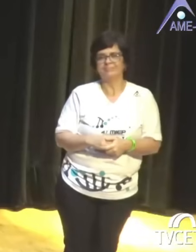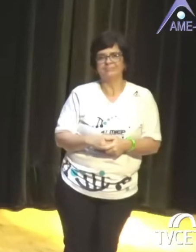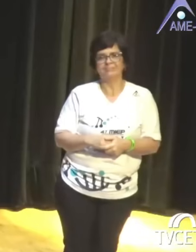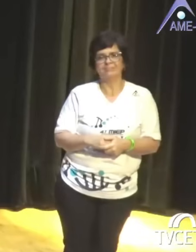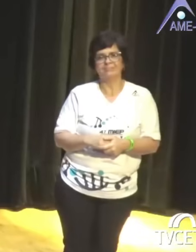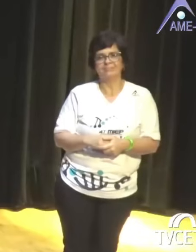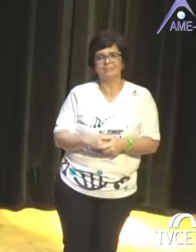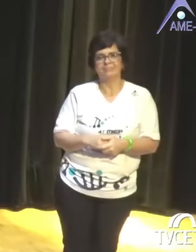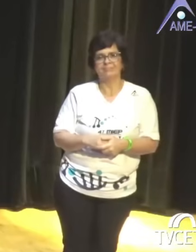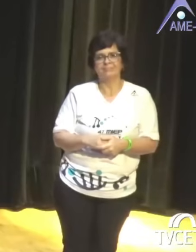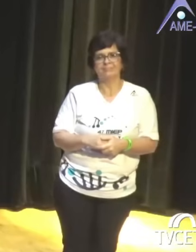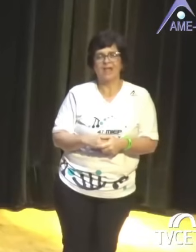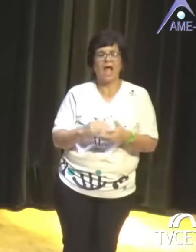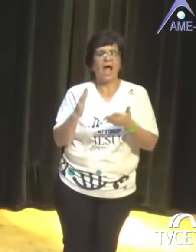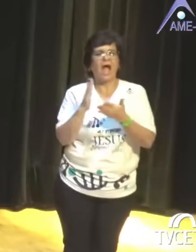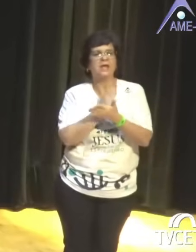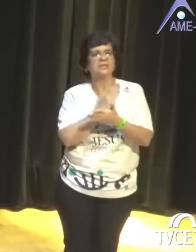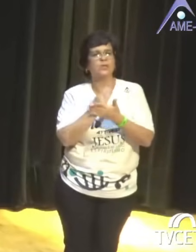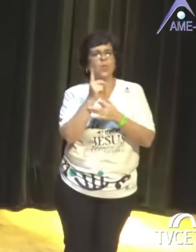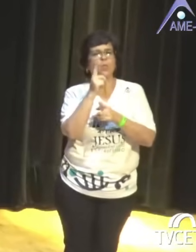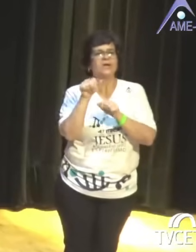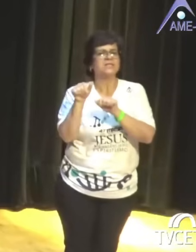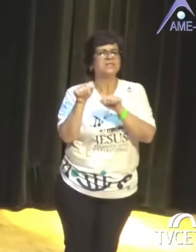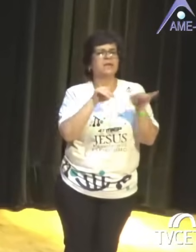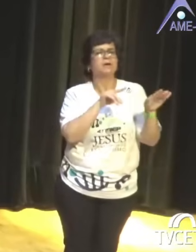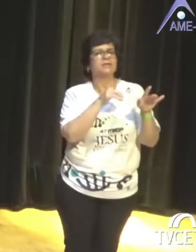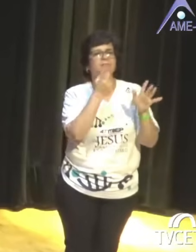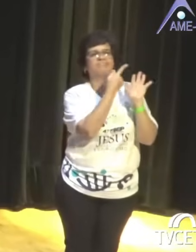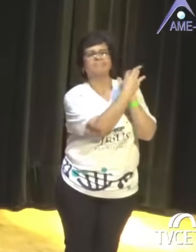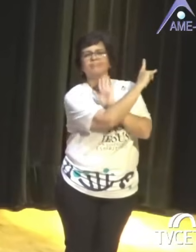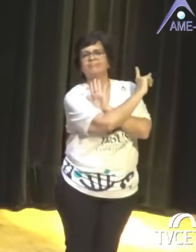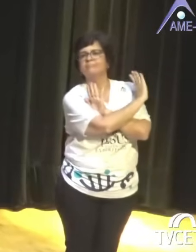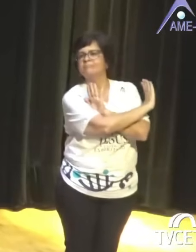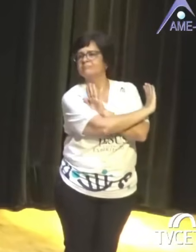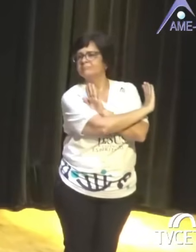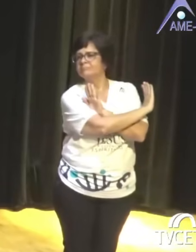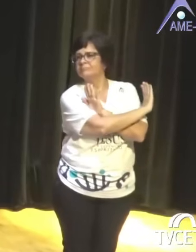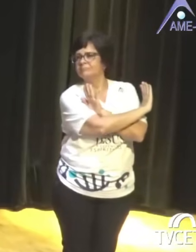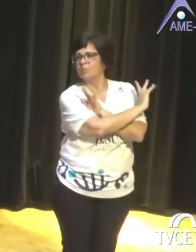consigo às vezes eu fico uma semana sem conversar com